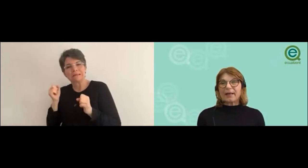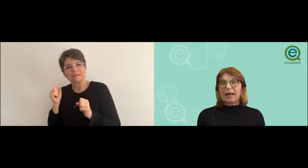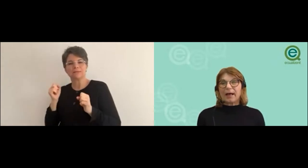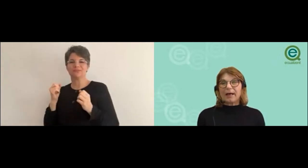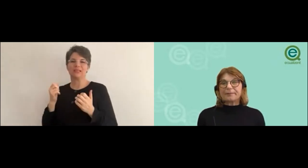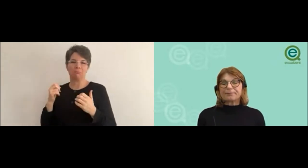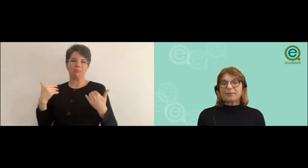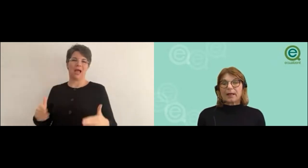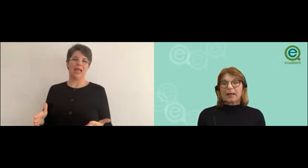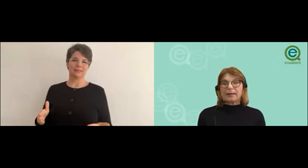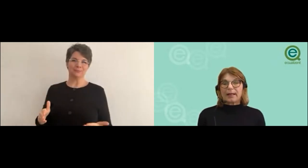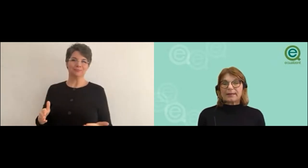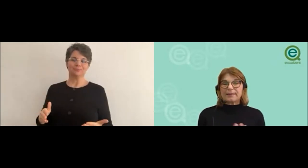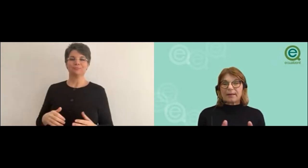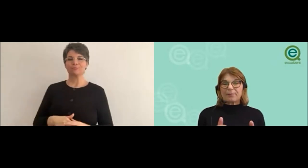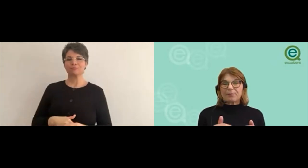denke,